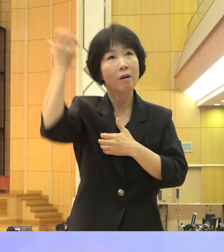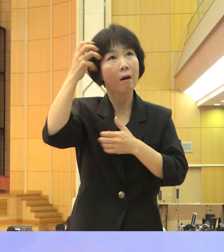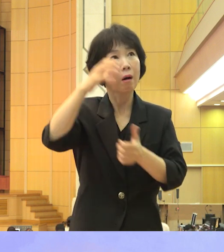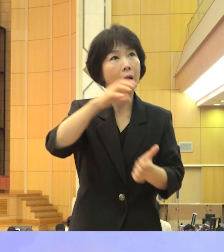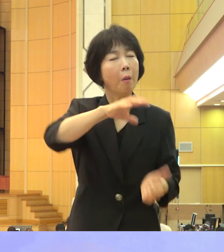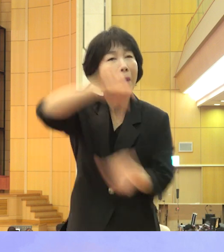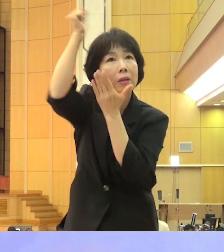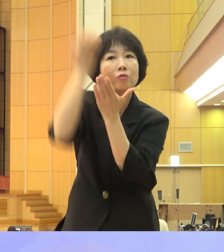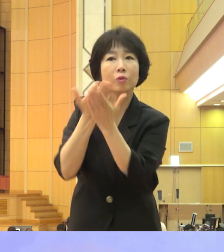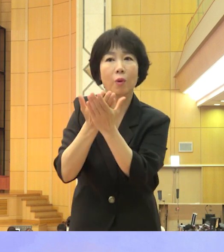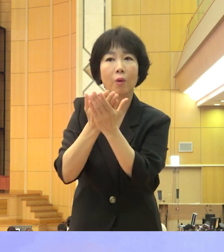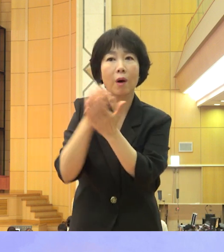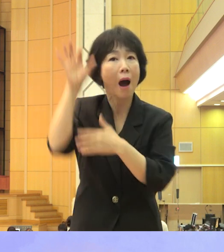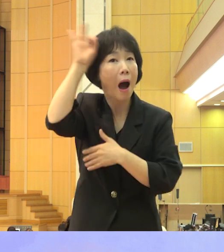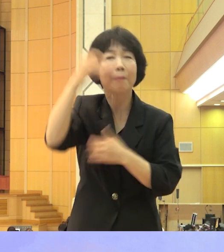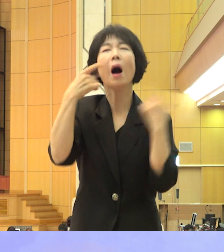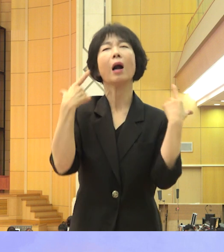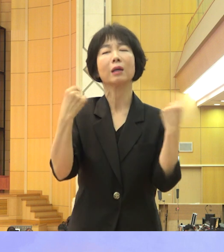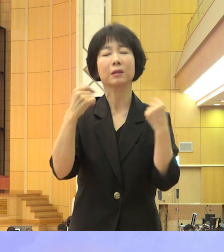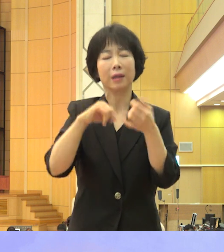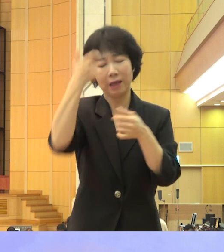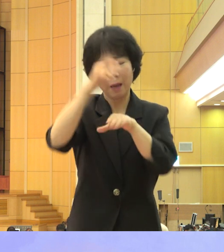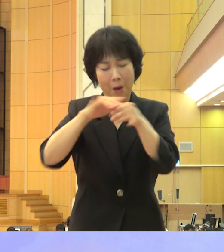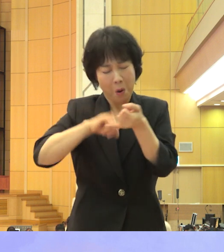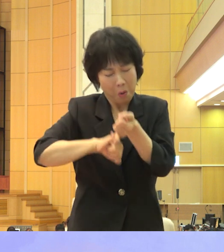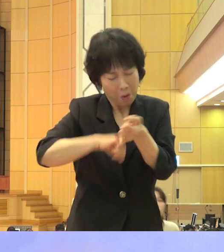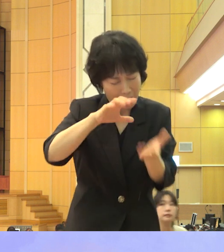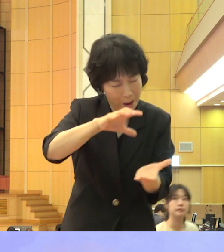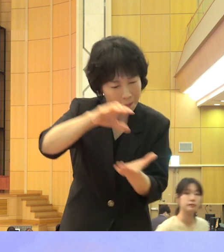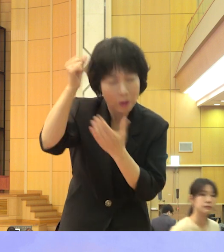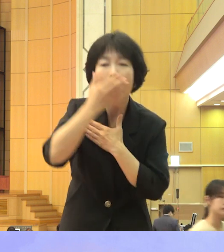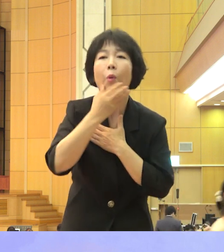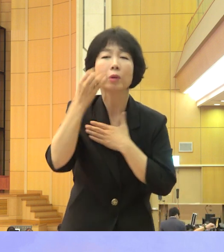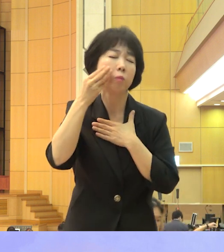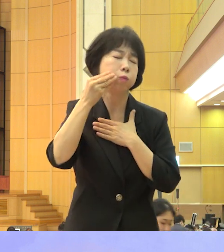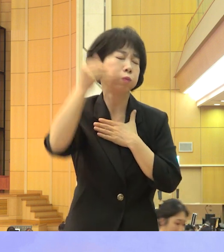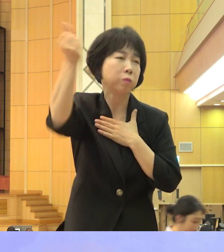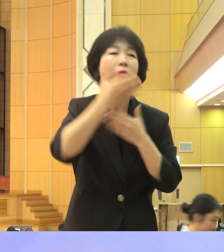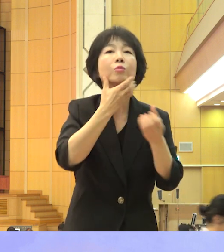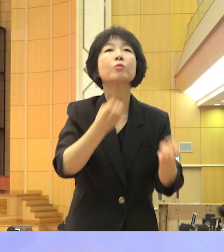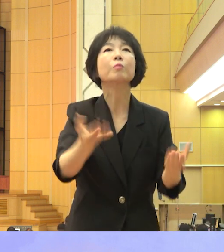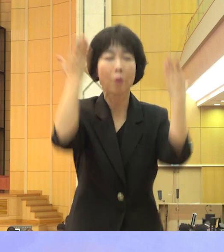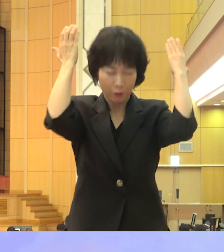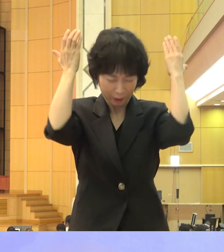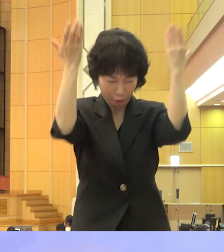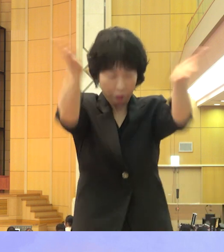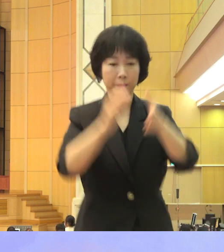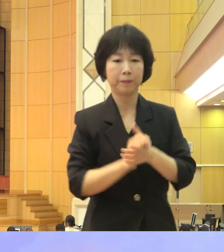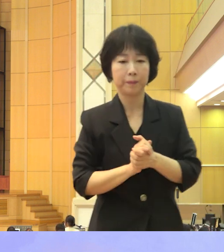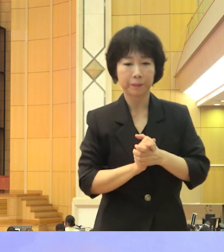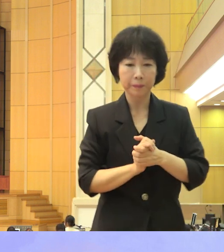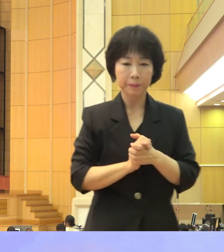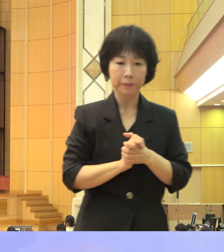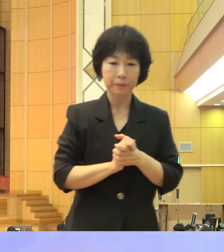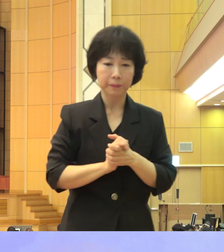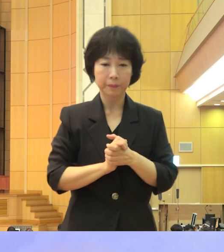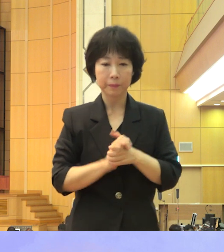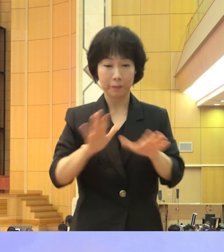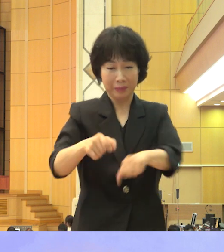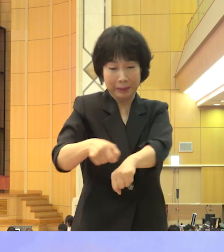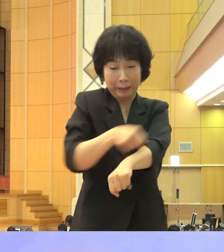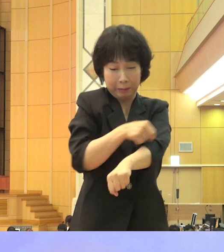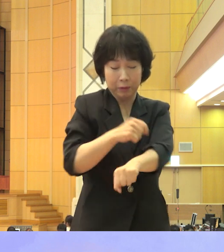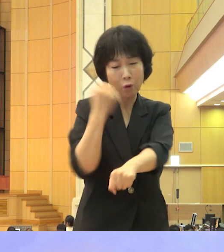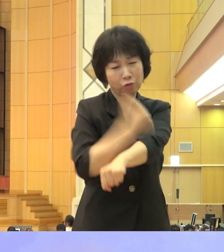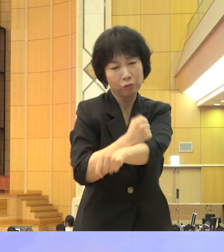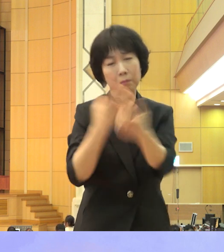예배드림으로 말미암아 아벨의 제사처럼 연락되는 복된 예배가 될 수 있도록 주님께서 은총 베풀어 주시옵소서. 특별히